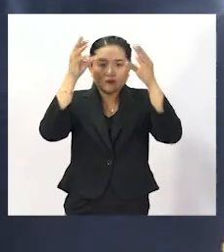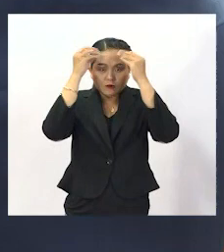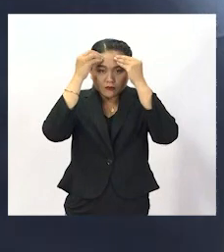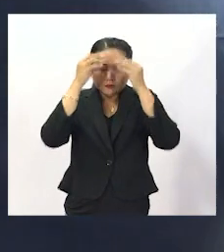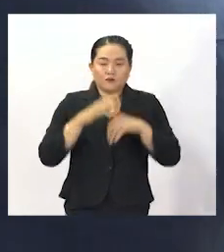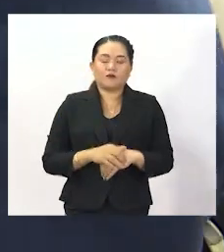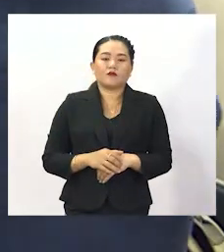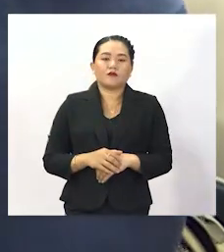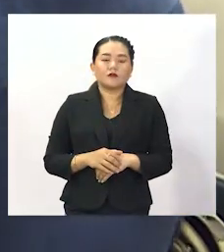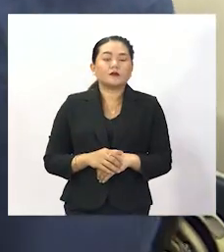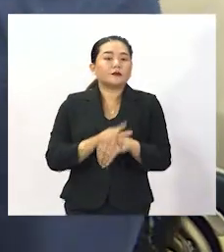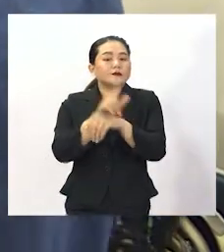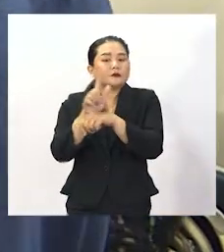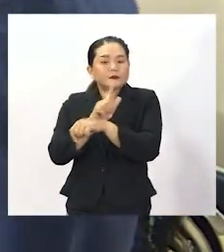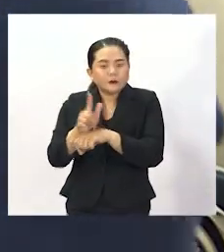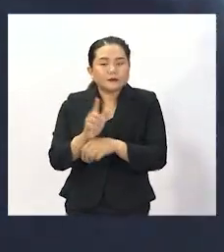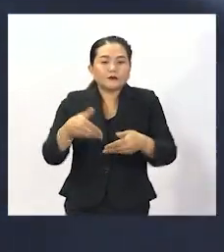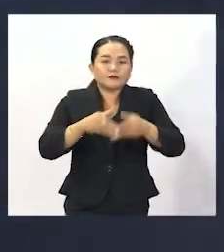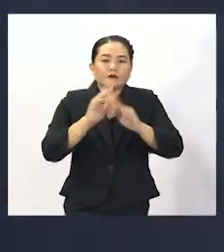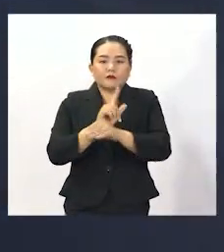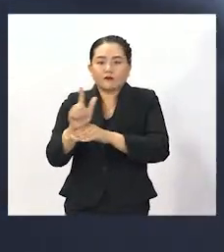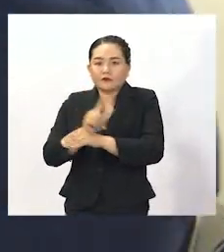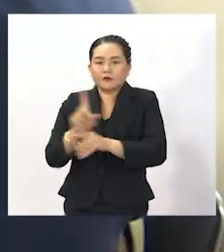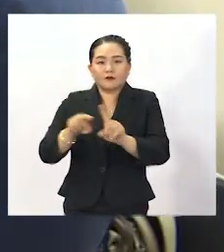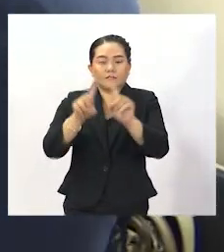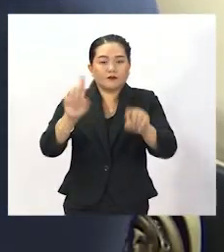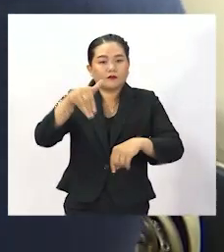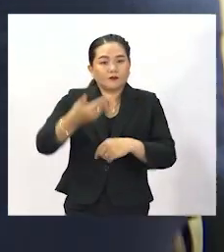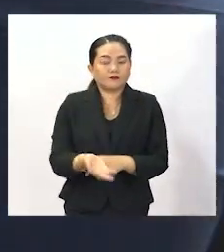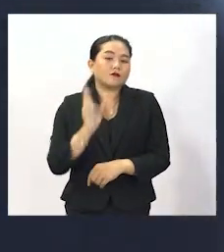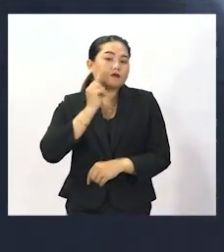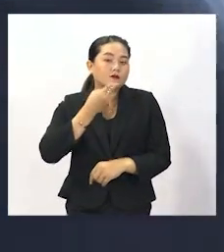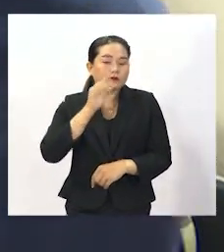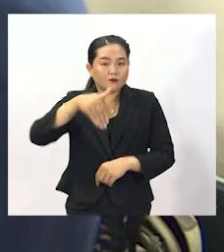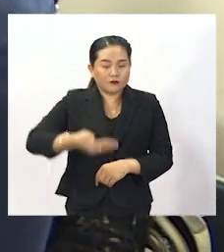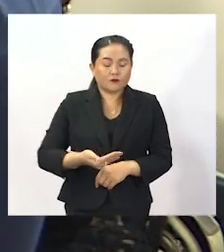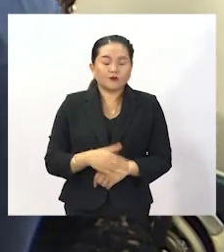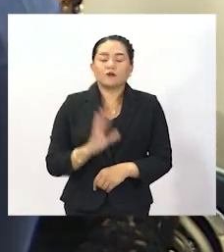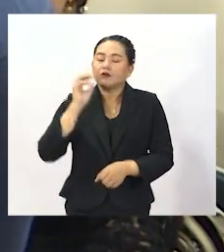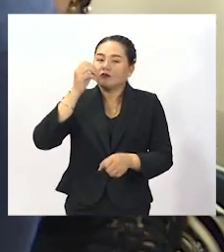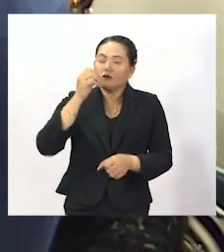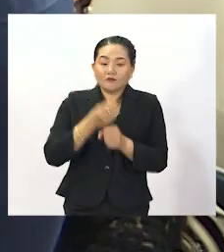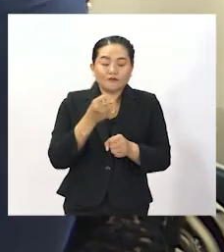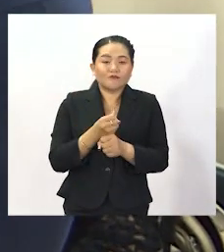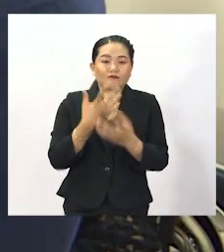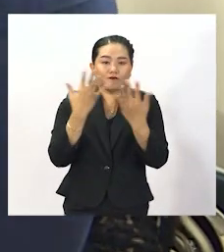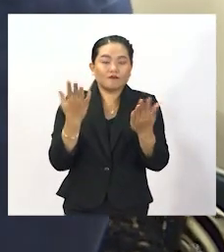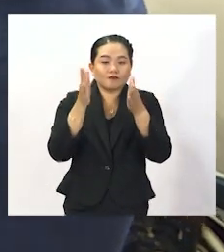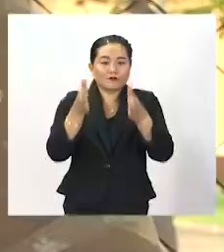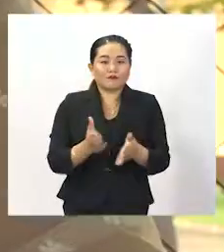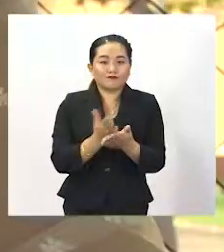ការរកស៊ីឬក៏ធ្វើអាជីពអីមួយចាឥឡូវមនុស្សថ្លង់មកដល់បច្ចុប្បន្នឥឡូវគាត់មានការងារច្រើនតាមរយៈអ្នក